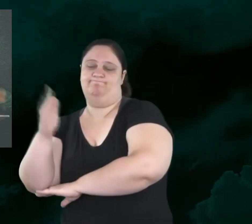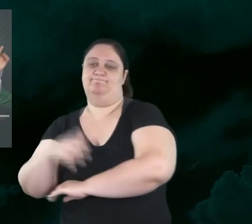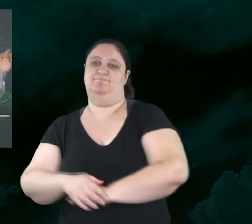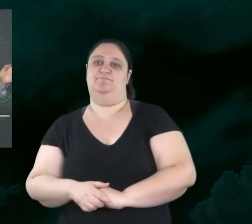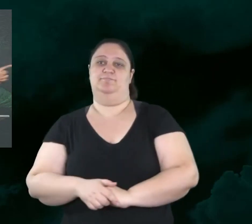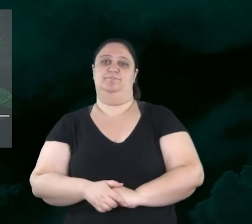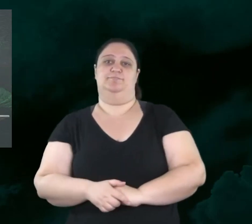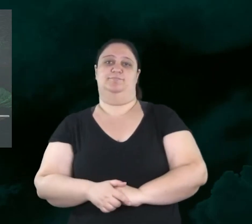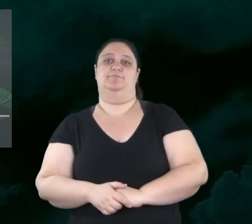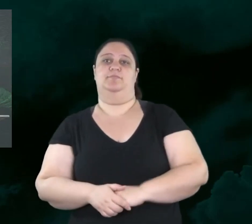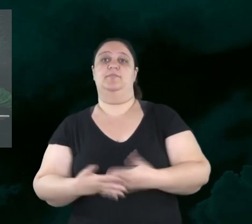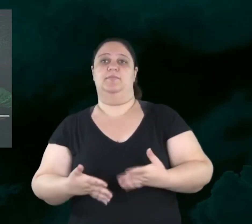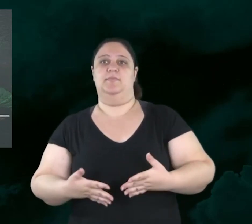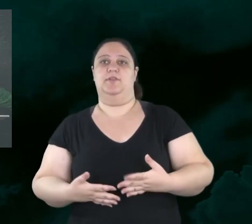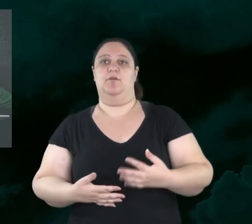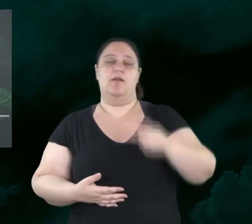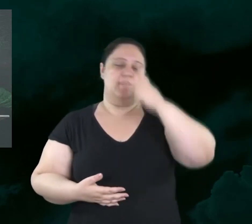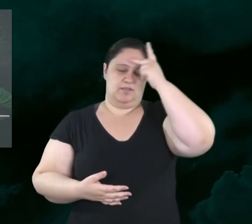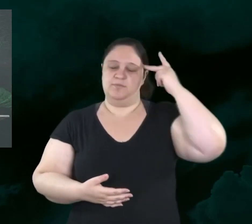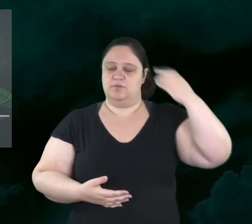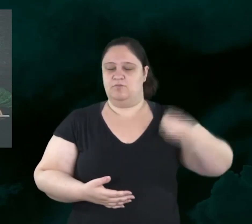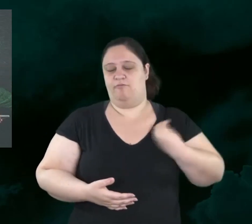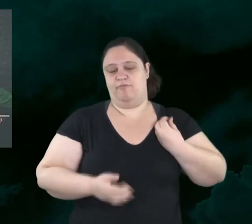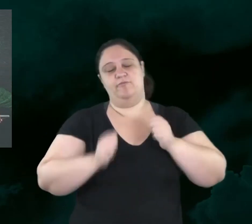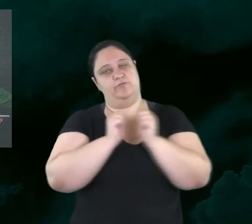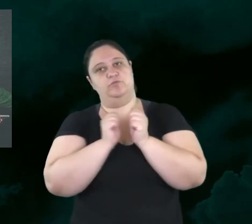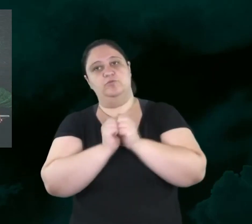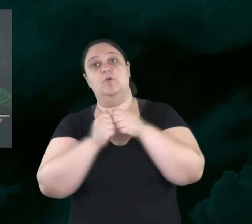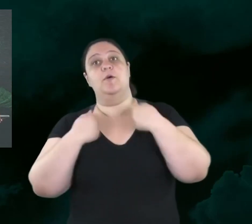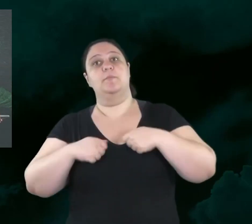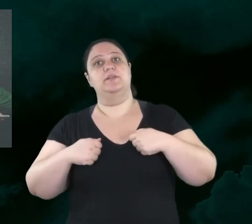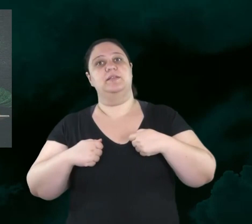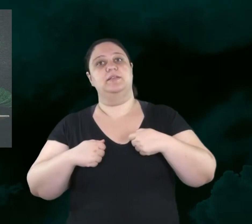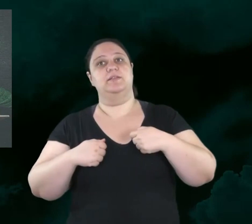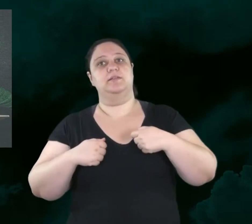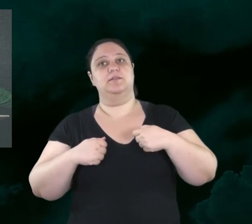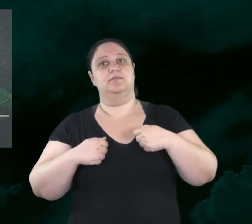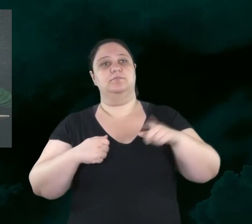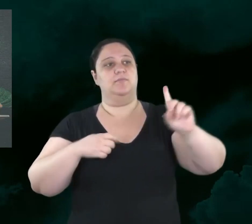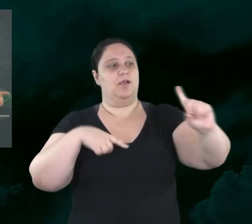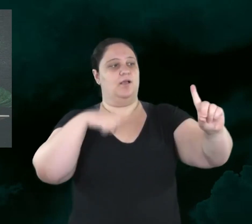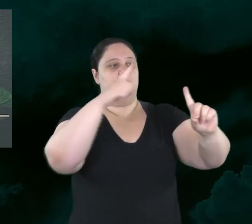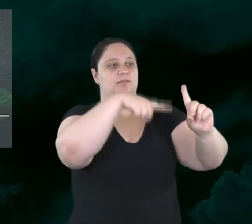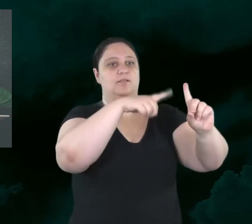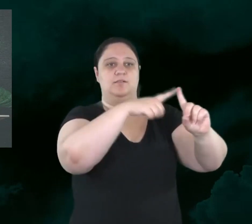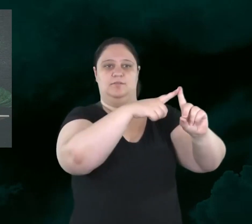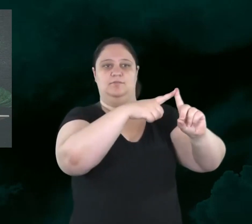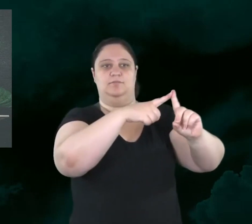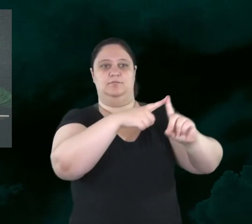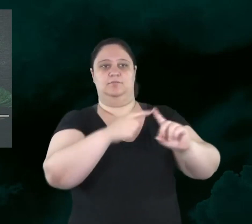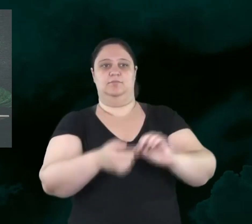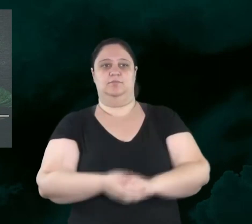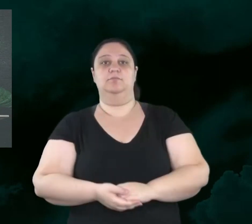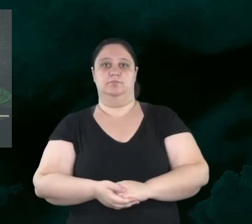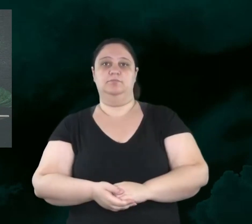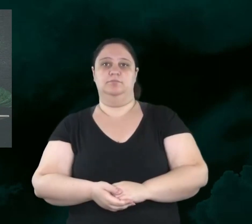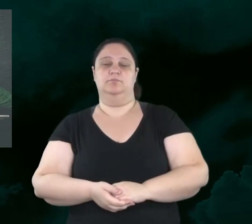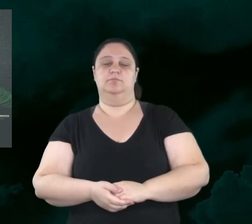As pessoas que convivem conosco precisam de referências. Tomara que a pessoa fale, olha, ali tem um